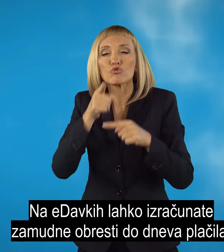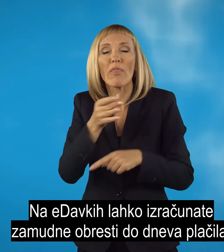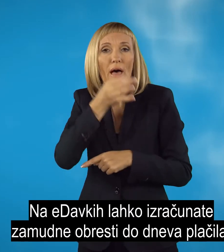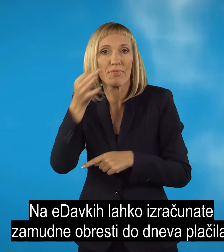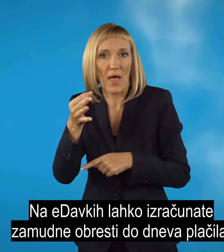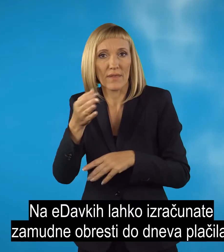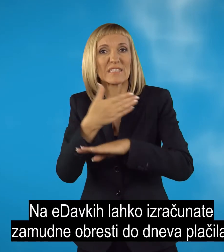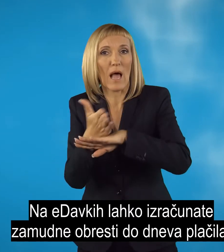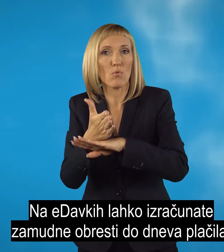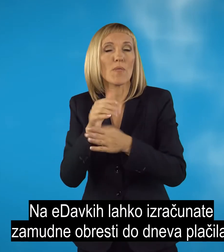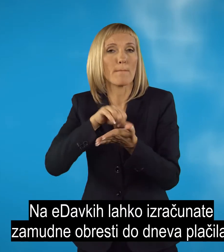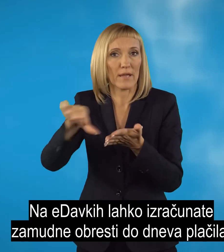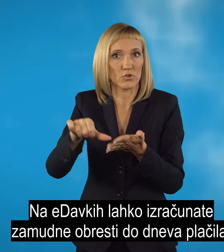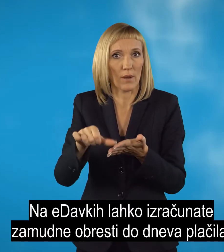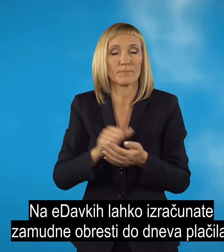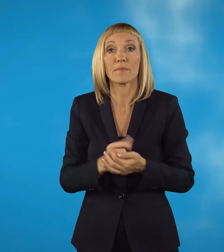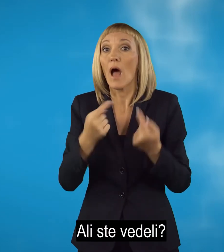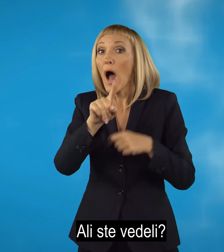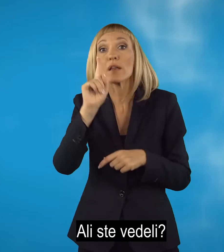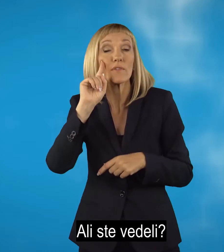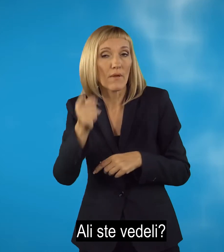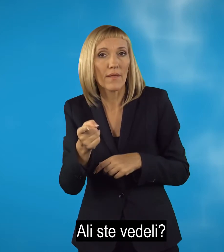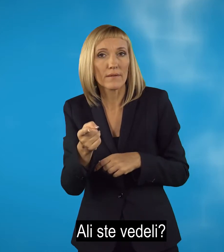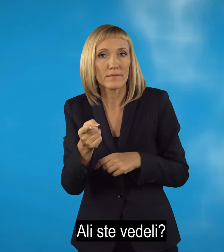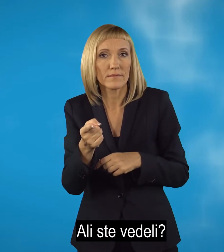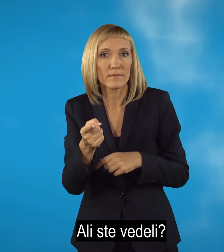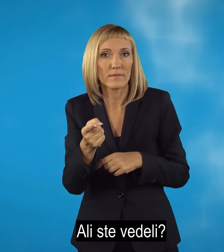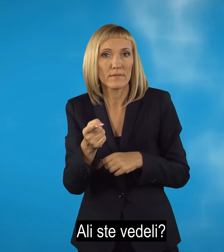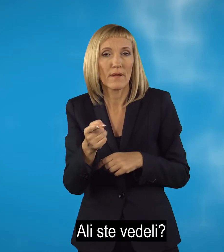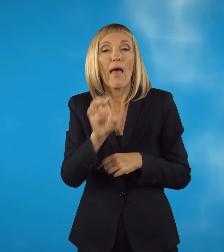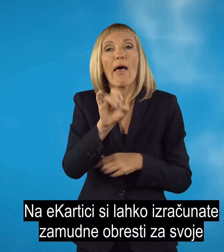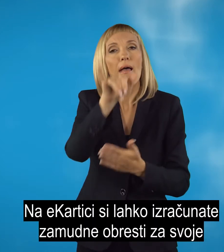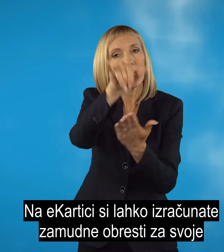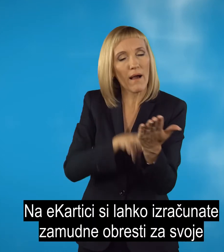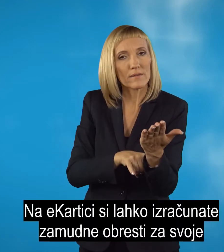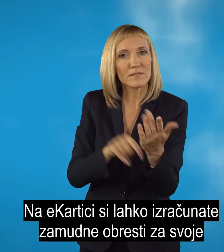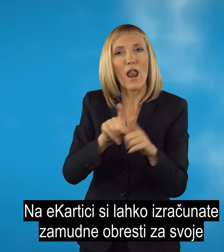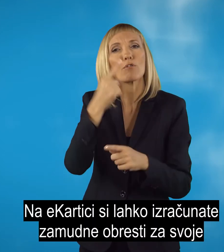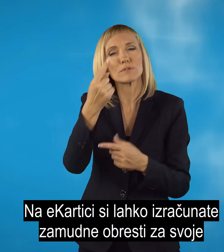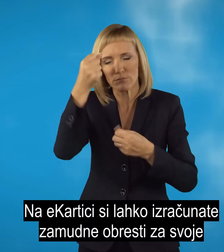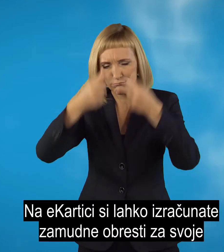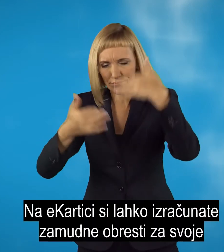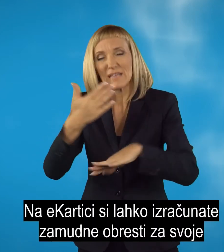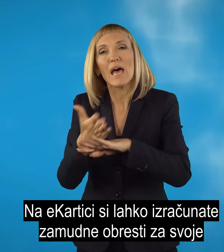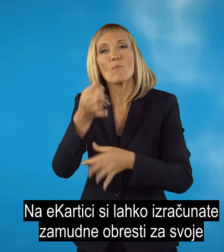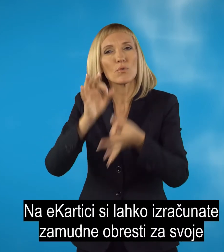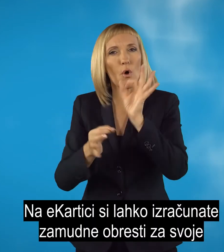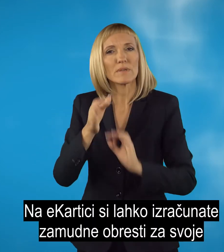plačila. Ali ste vedeli? Na e-kartici si lahko izračunate zamudne obresti za